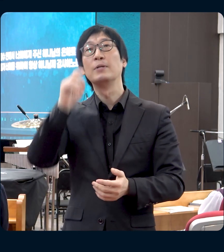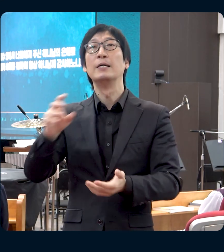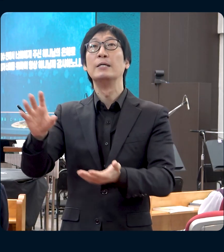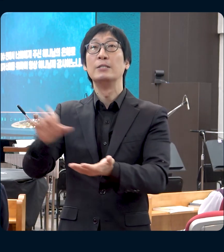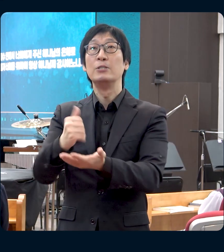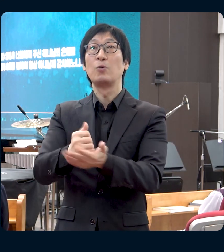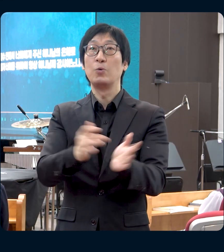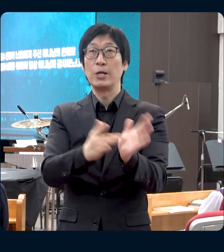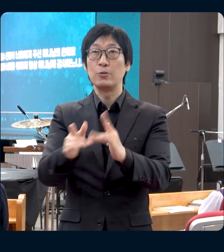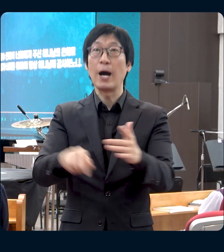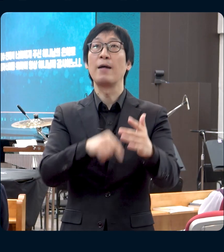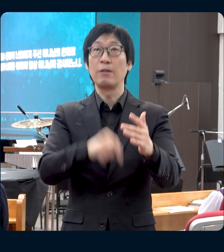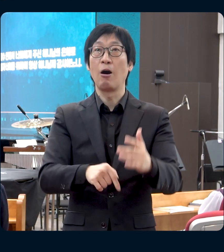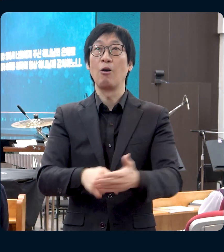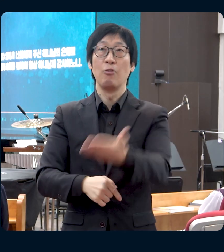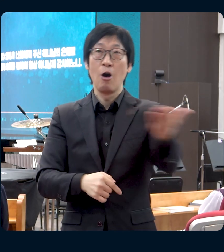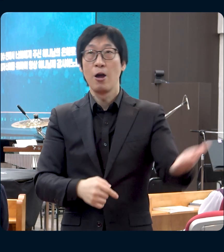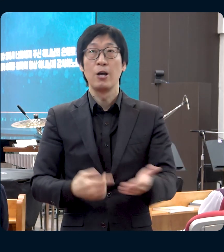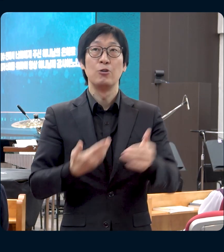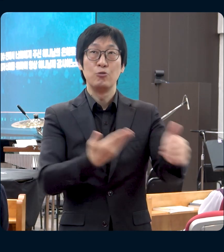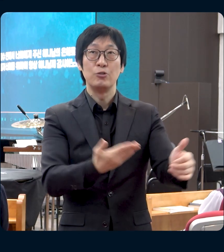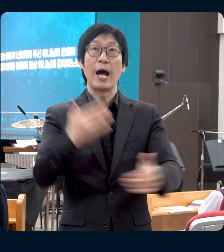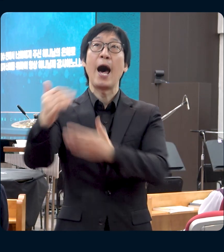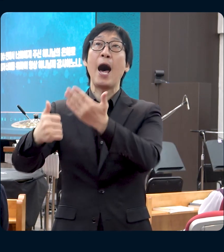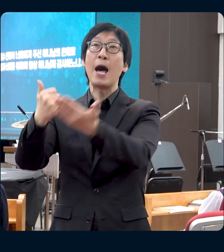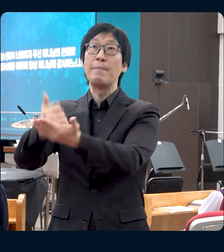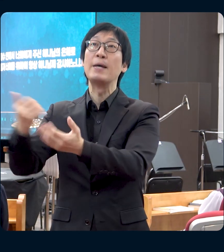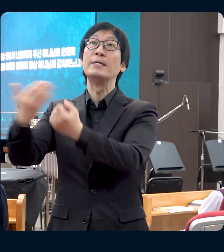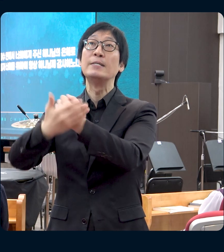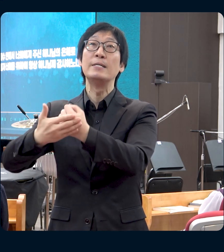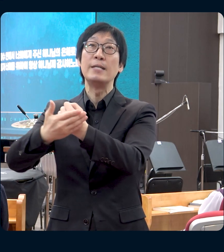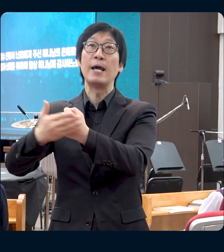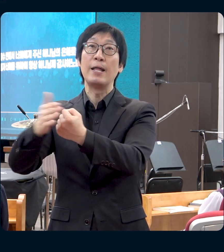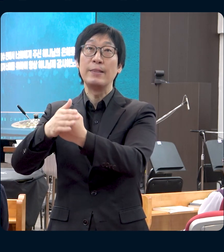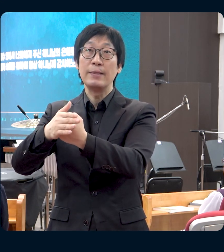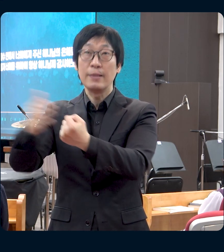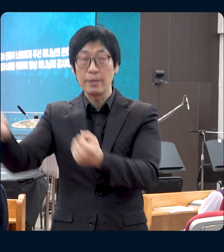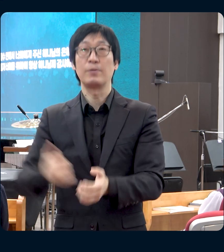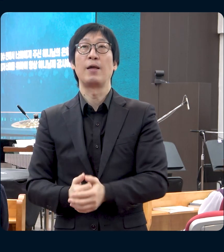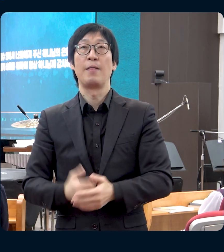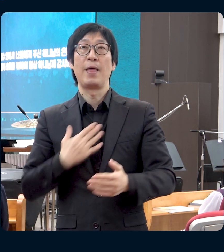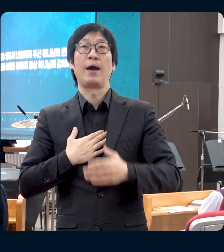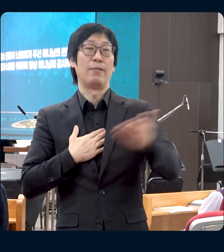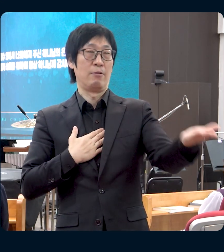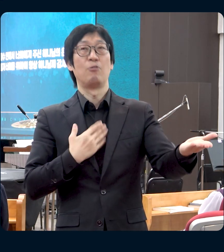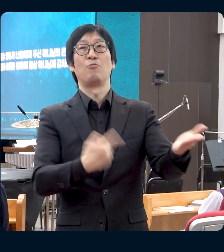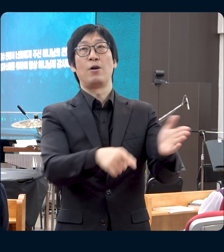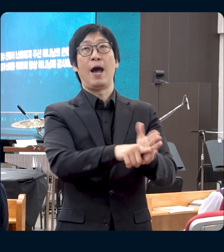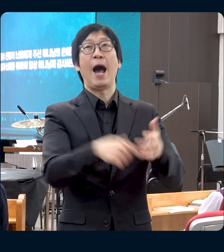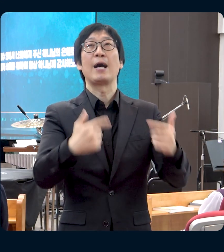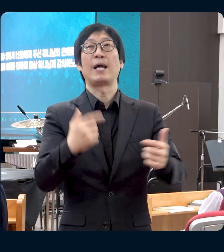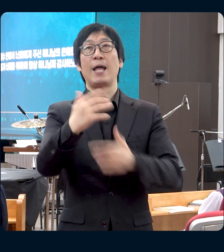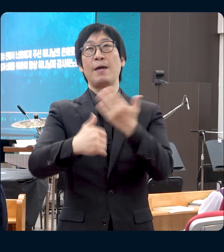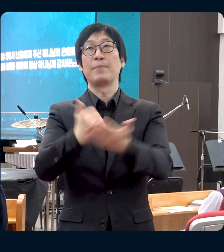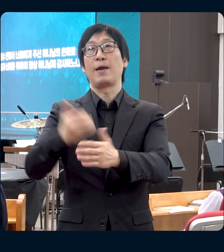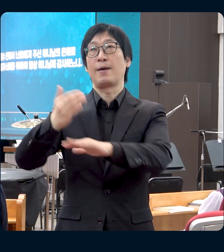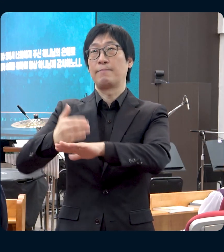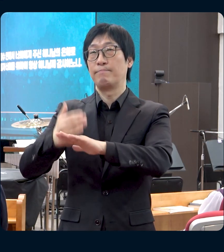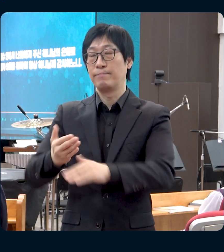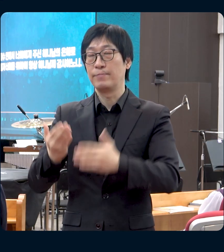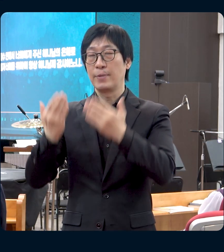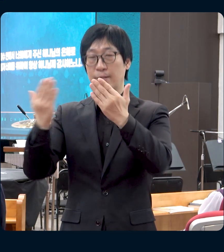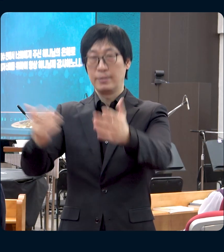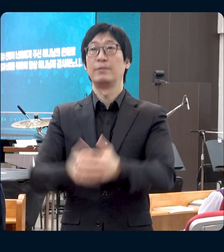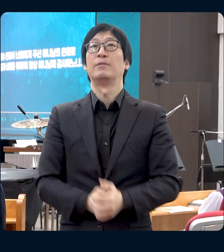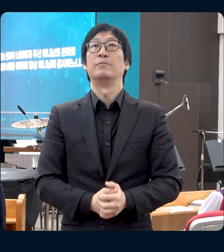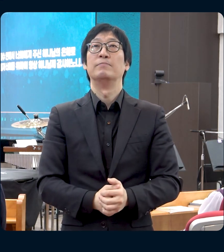읽습니다. 그리스도 예수 안에서 너희에게 주신 하나님의 은혜로 말미암아 내가 너희를 위하여 항상